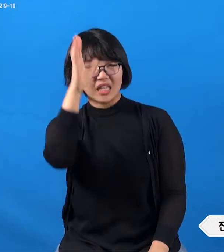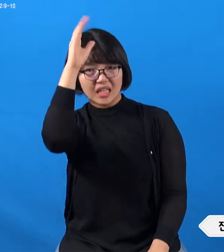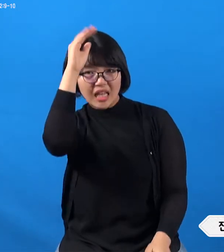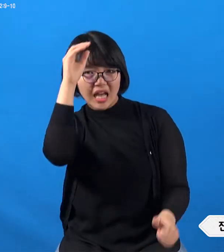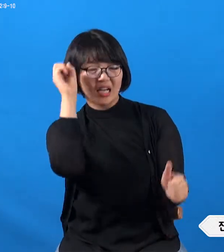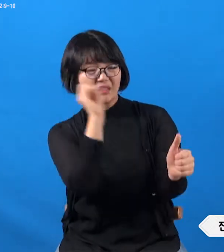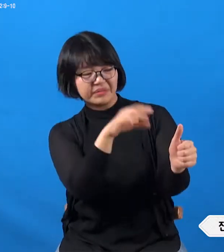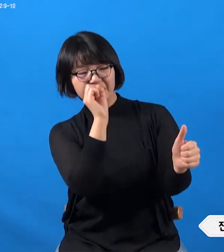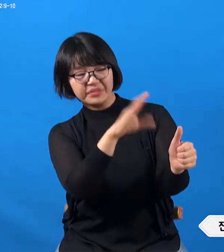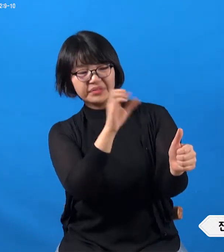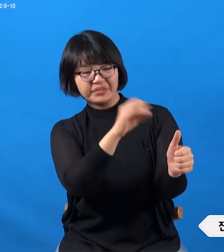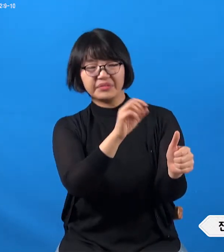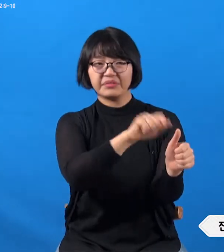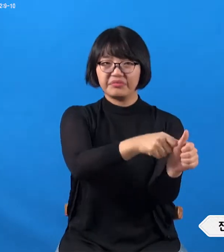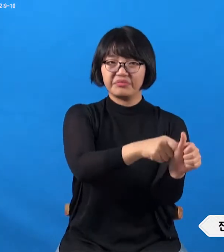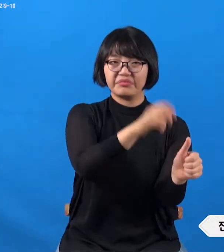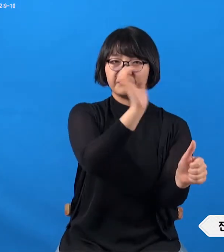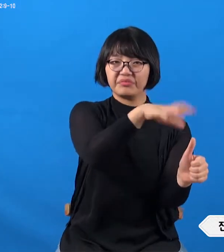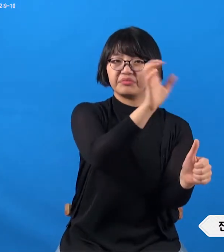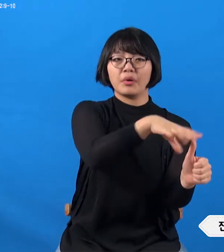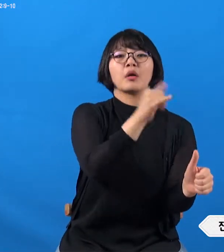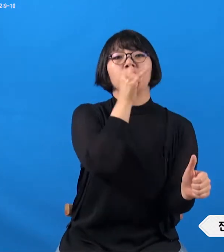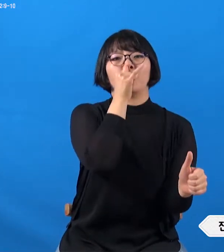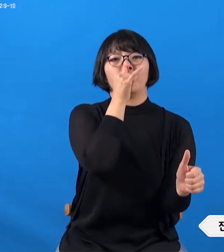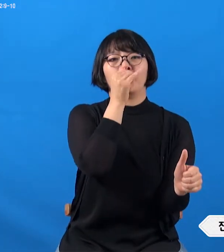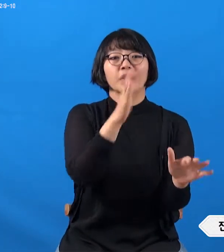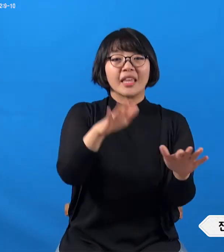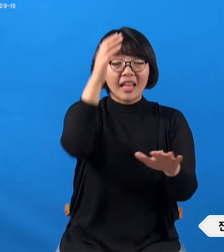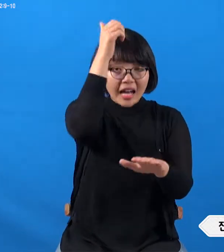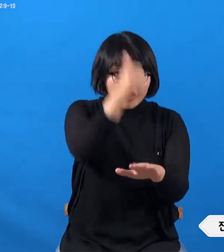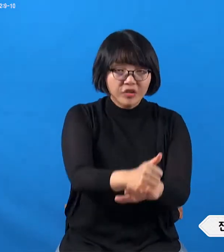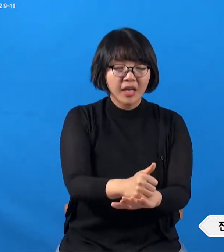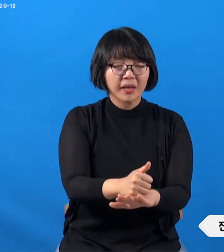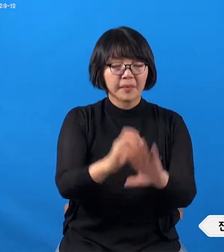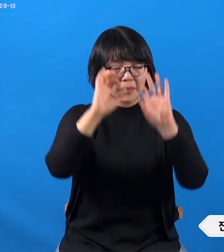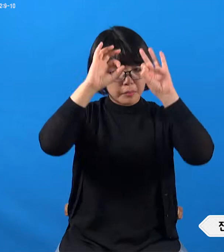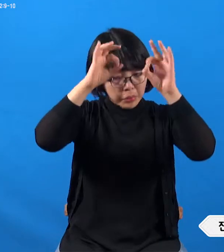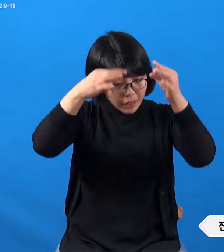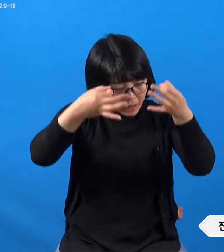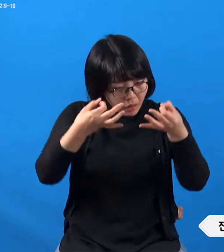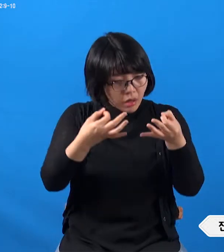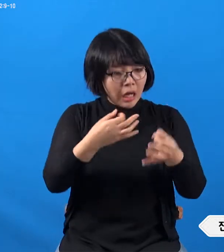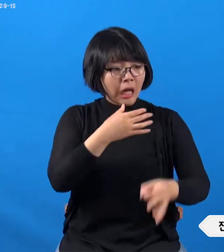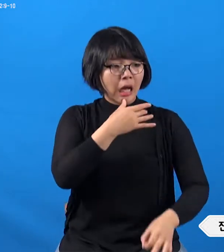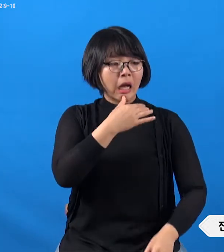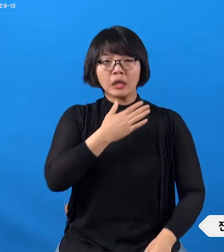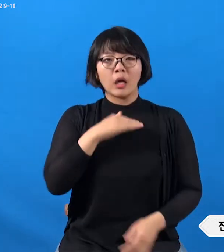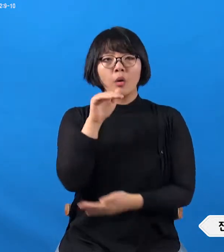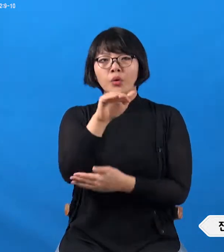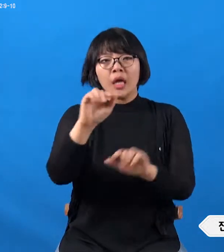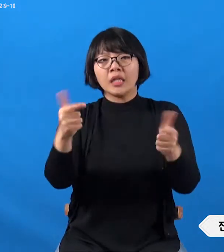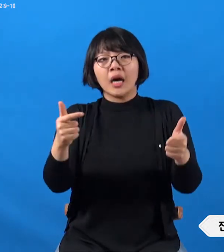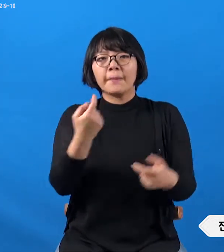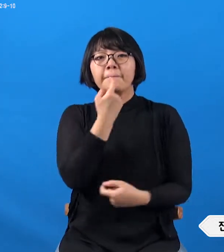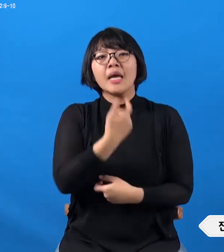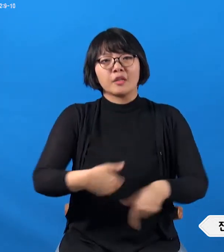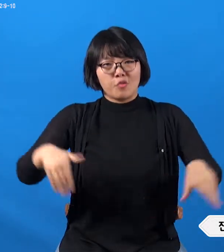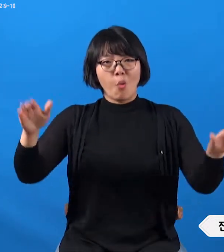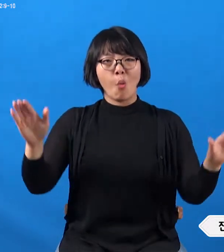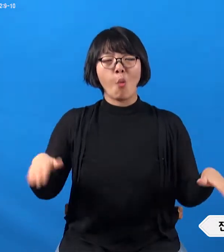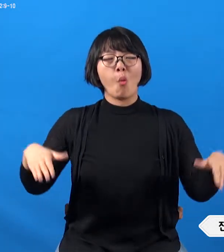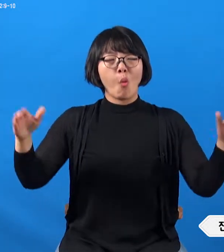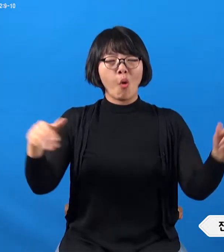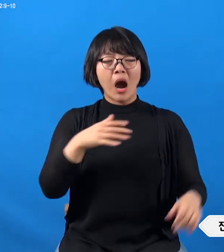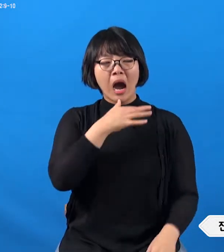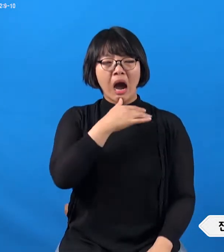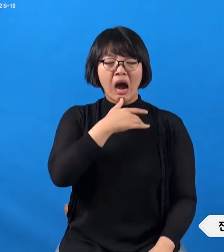닭들에게도 괴롭힘을 당합니다. 그런데 나중에 그가 백조라는 사실을 깨닫고 날개를